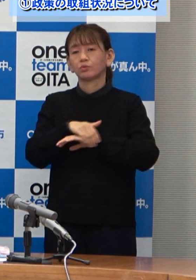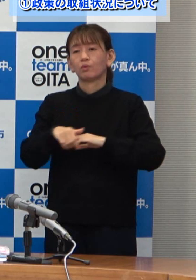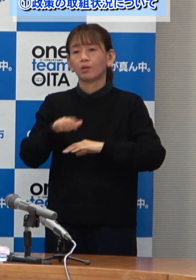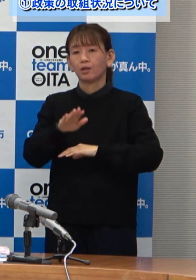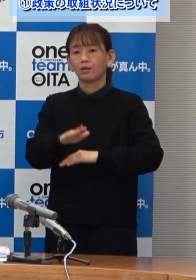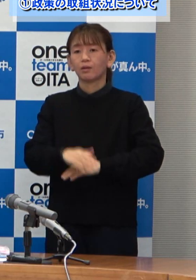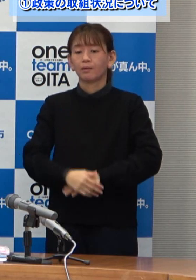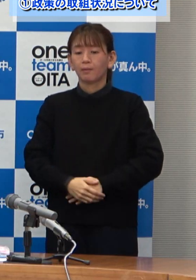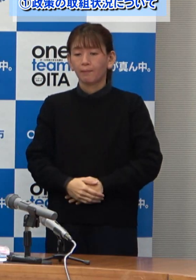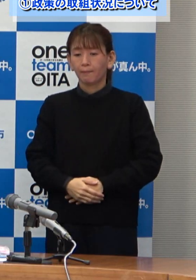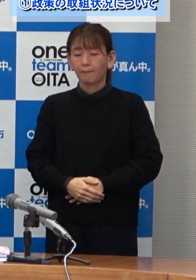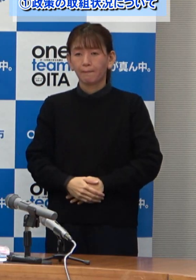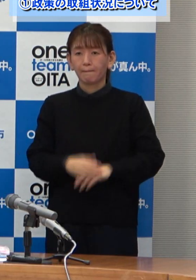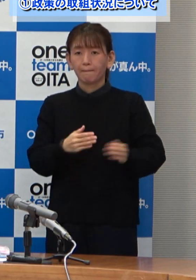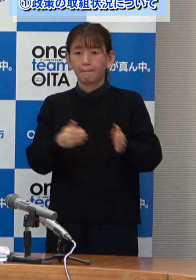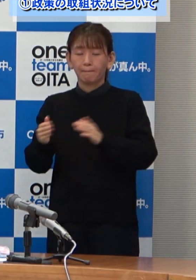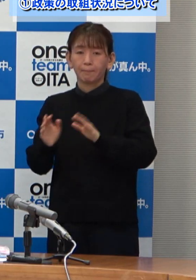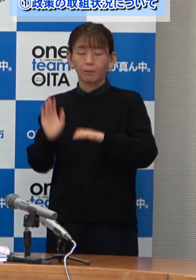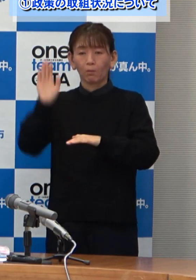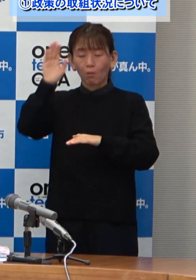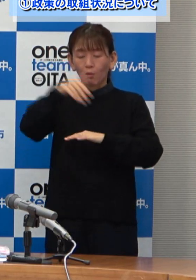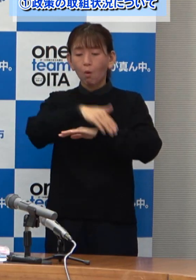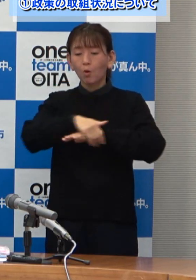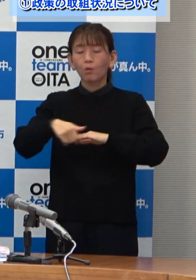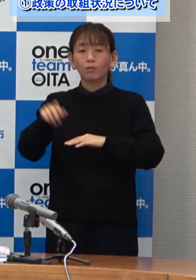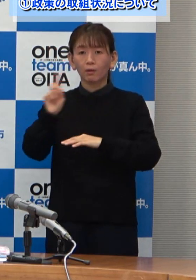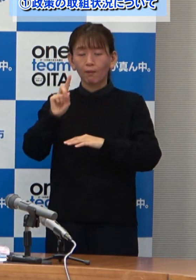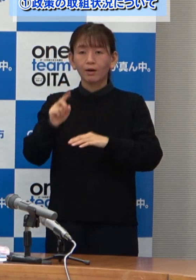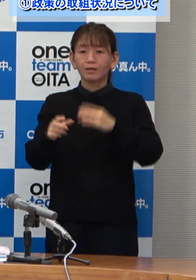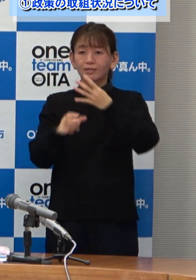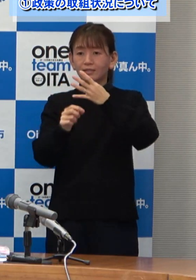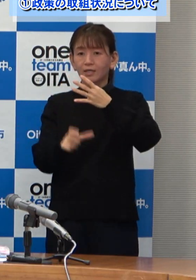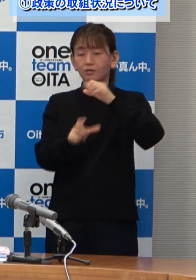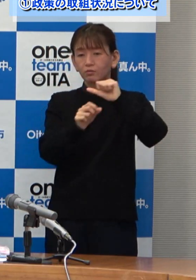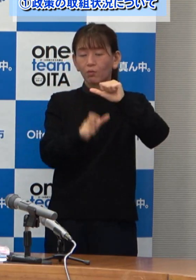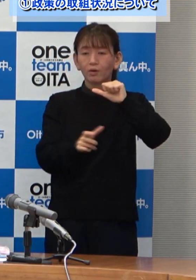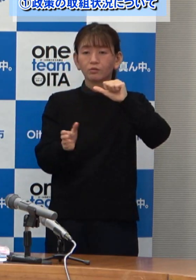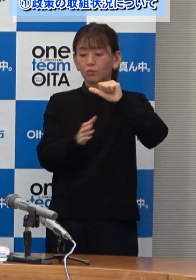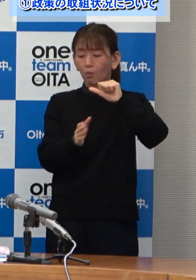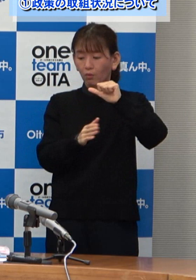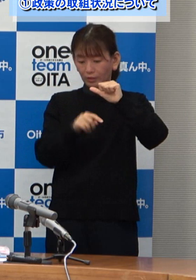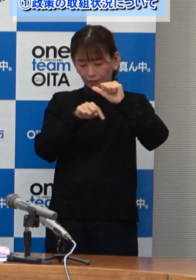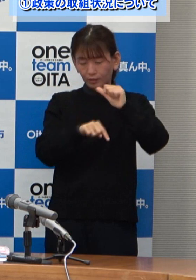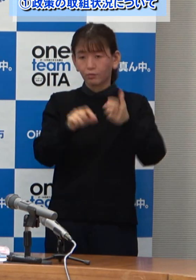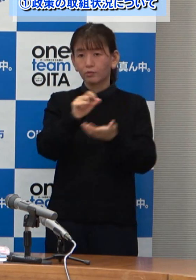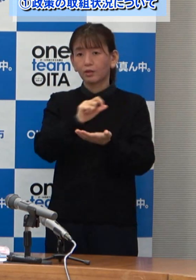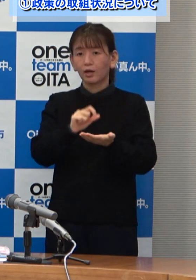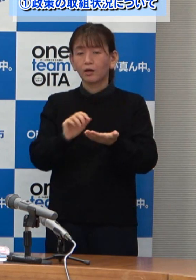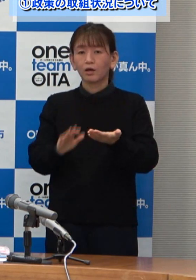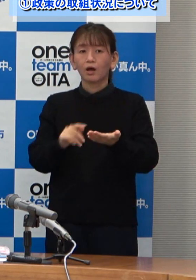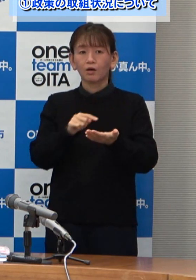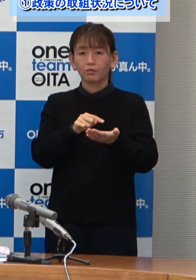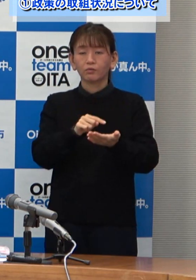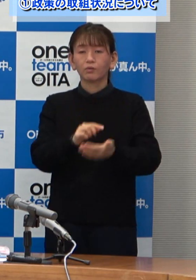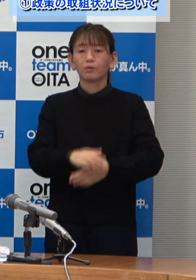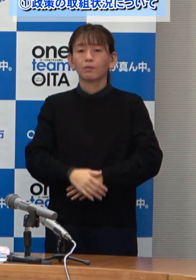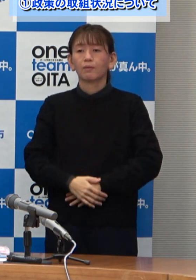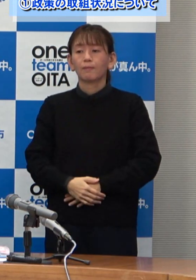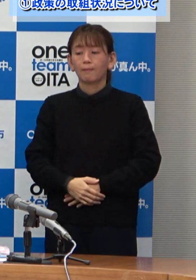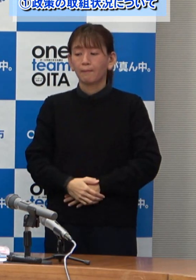ます今後のスケジュールにはそこ4月または5月頃にという書いてあるとこ